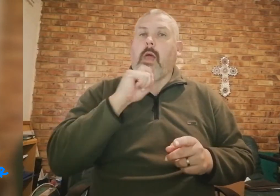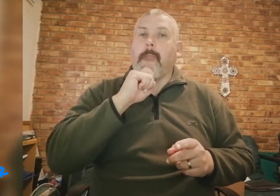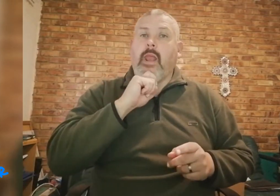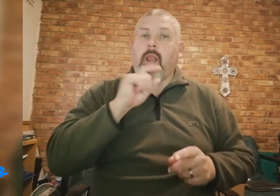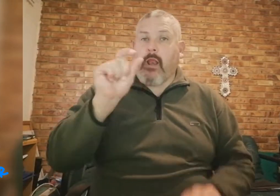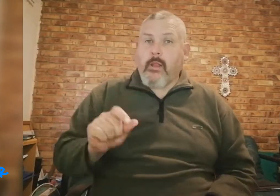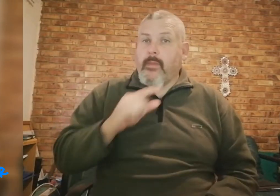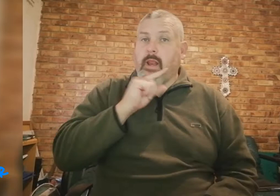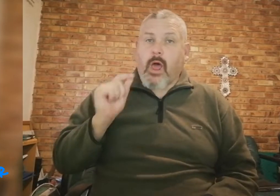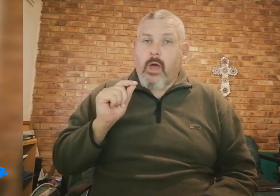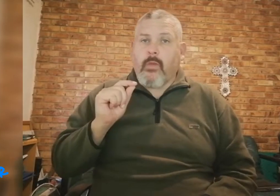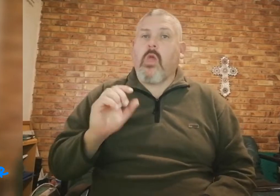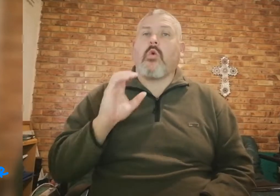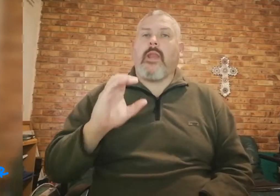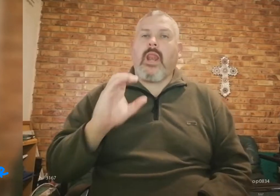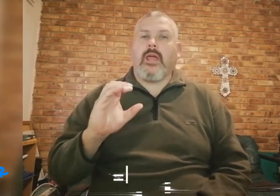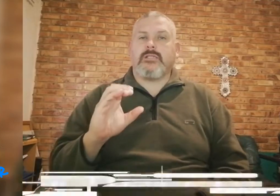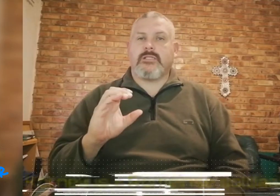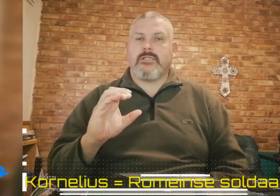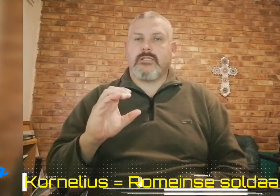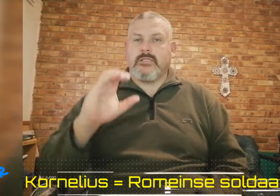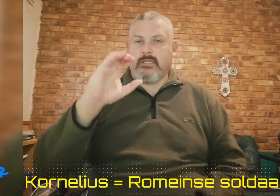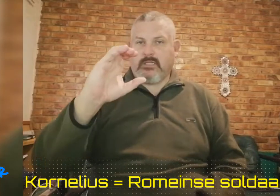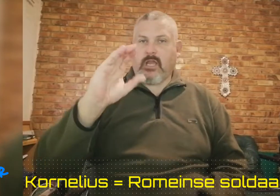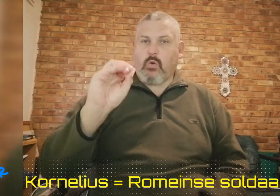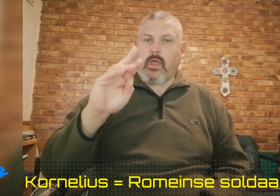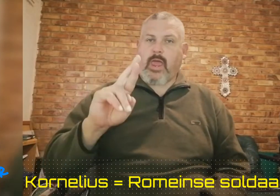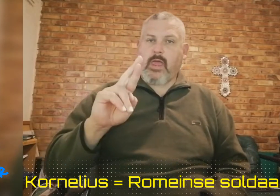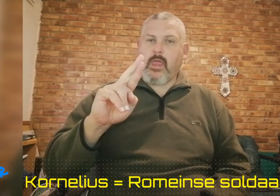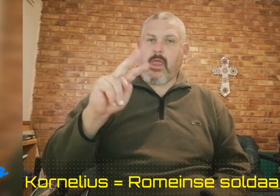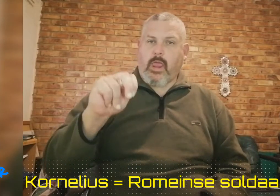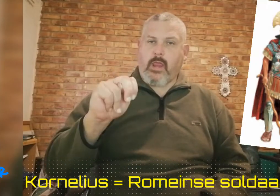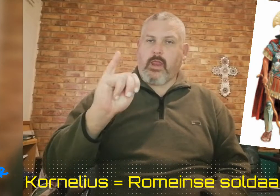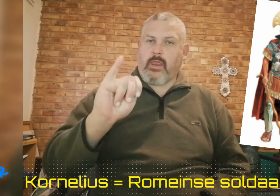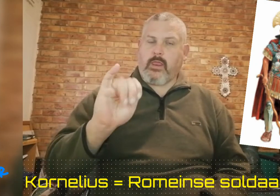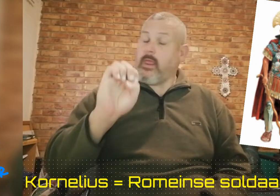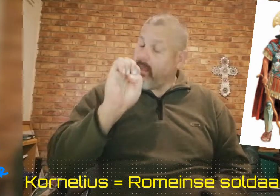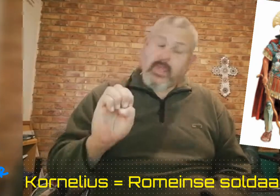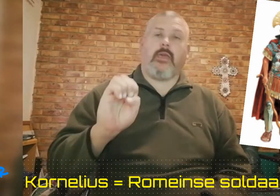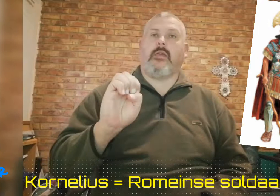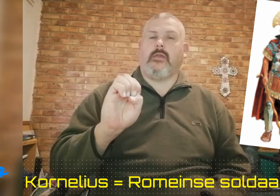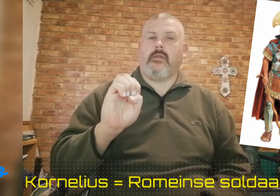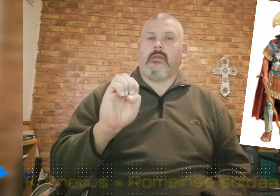Een man met die naam Cornelius, sê oor A en J.